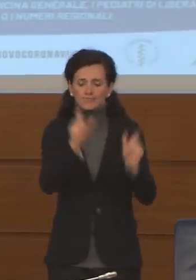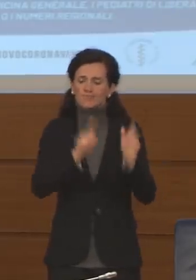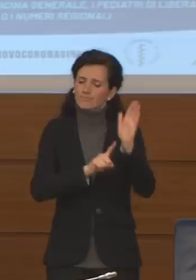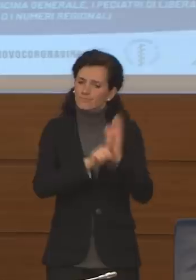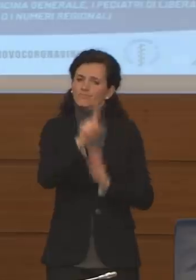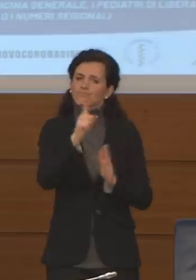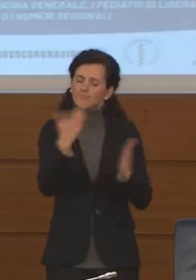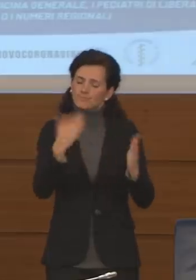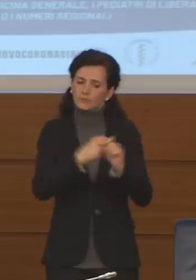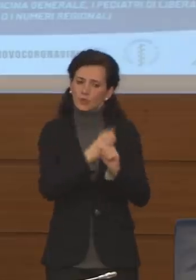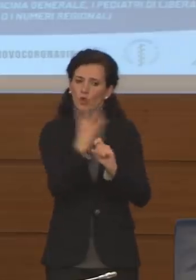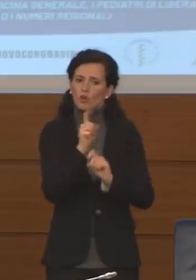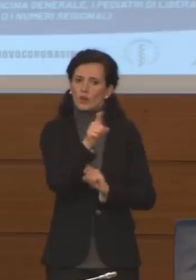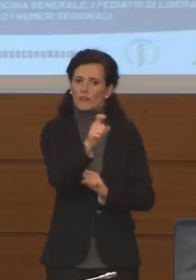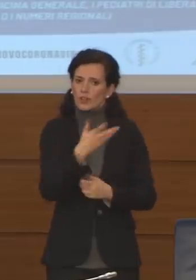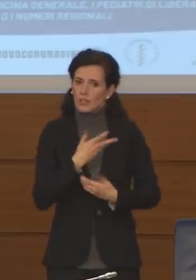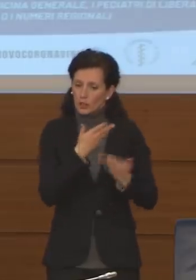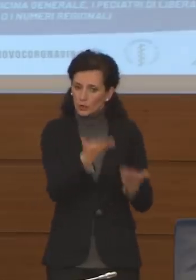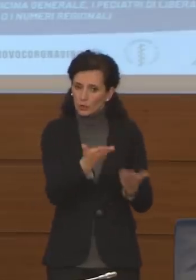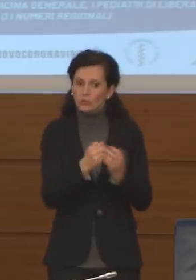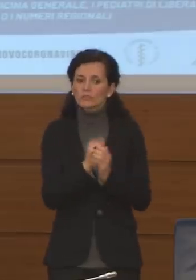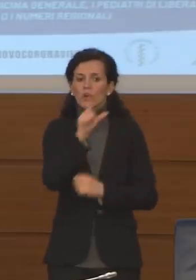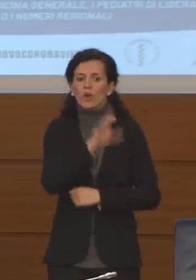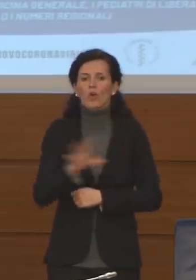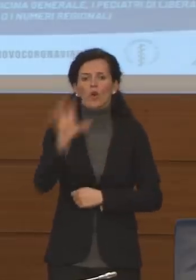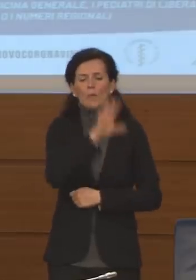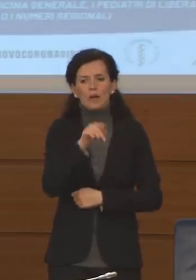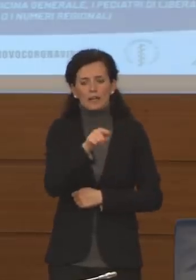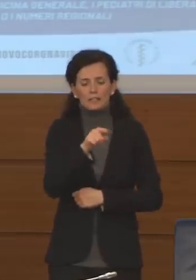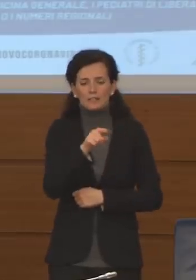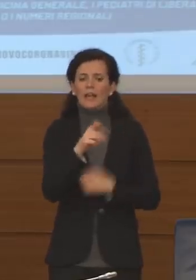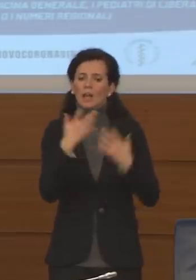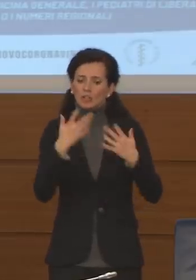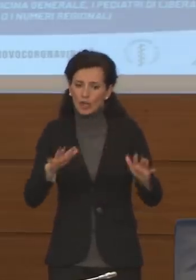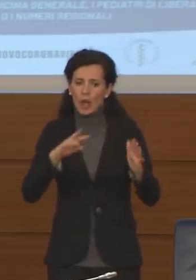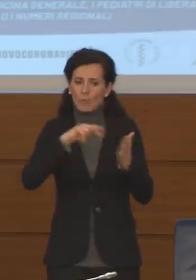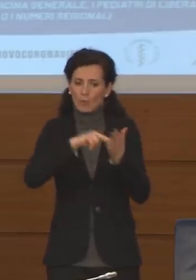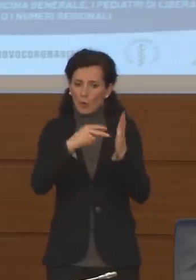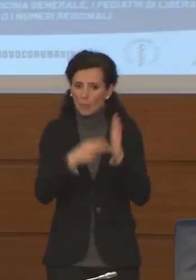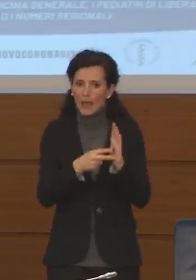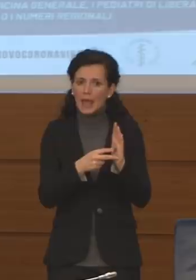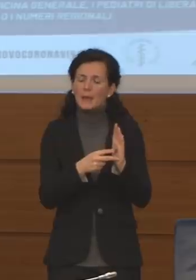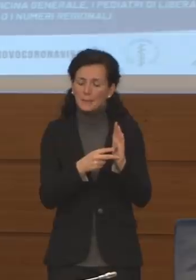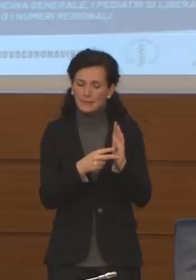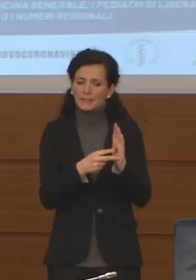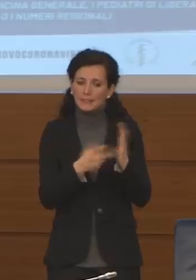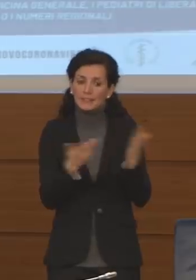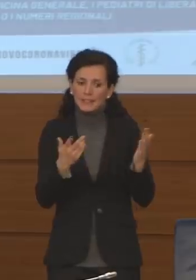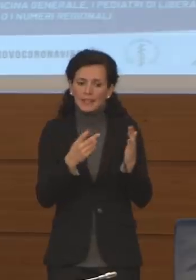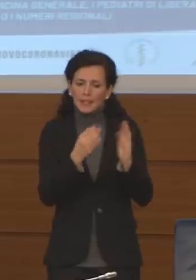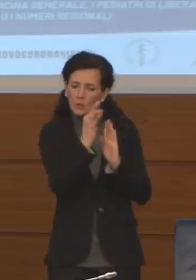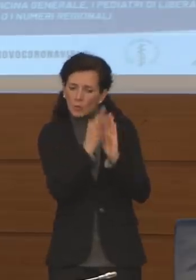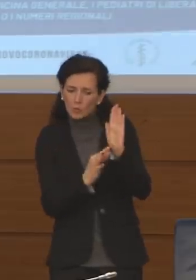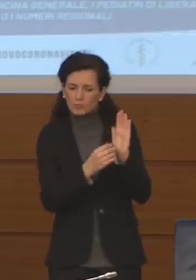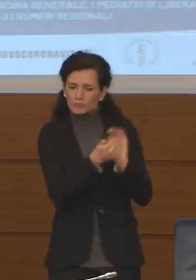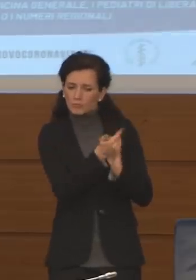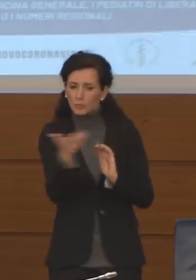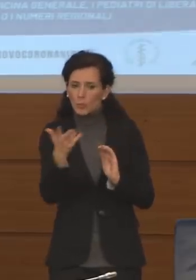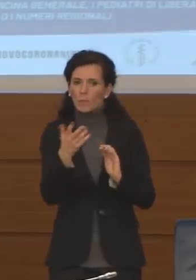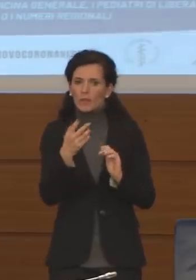la regione lombardia sottoposto questo tipo di problematica e anche i dati confermano questo tipo di